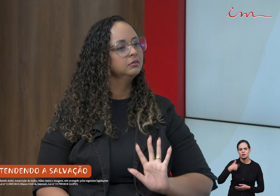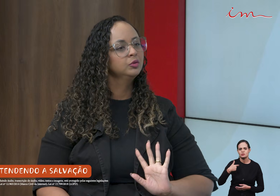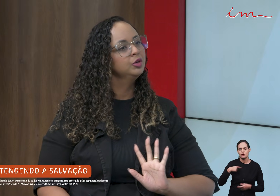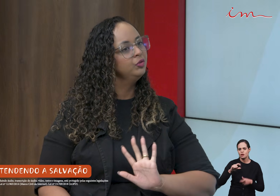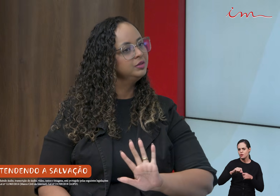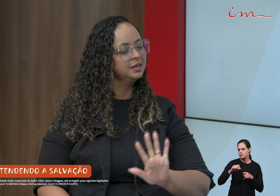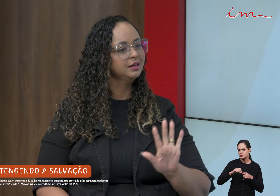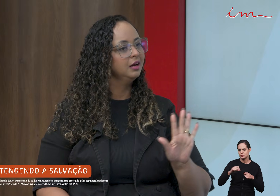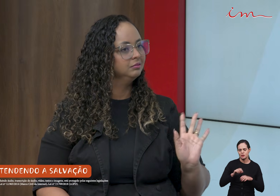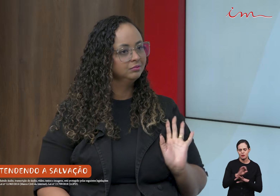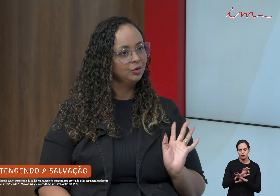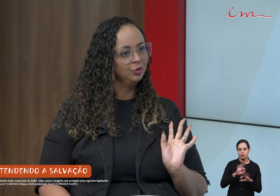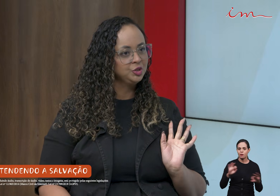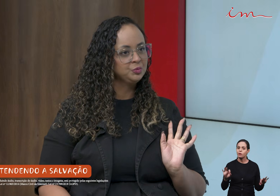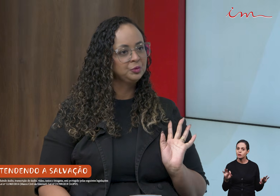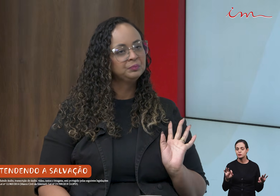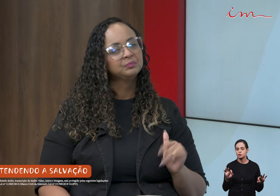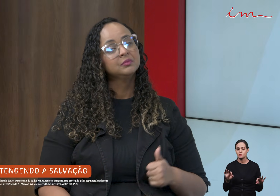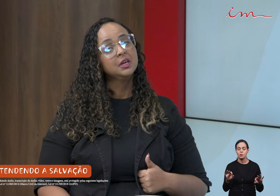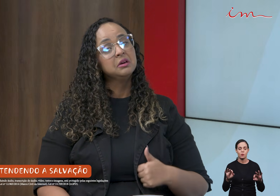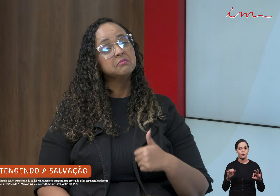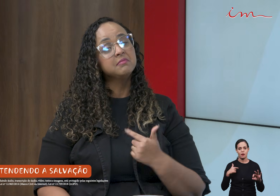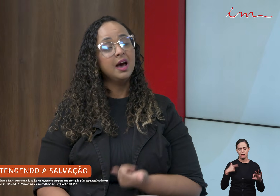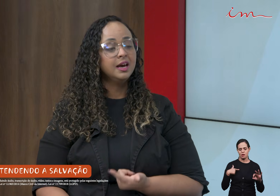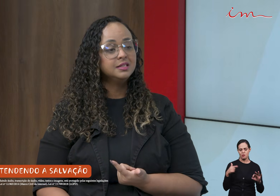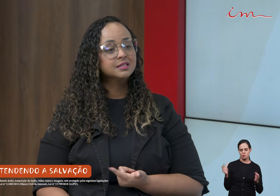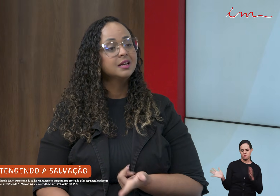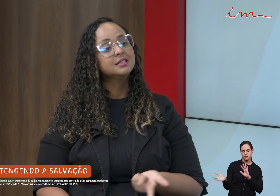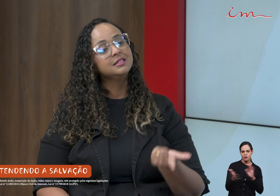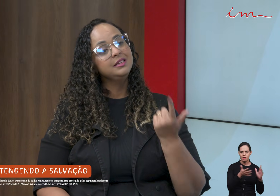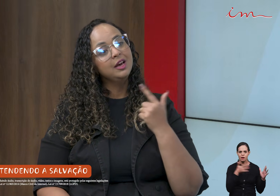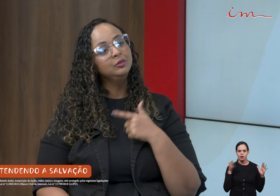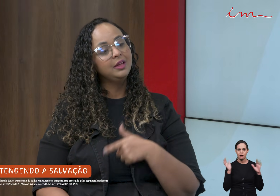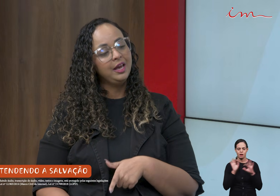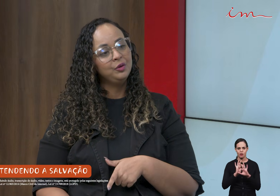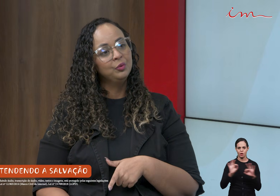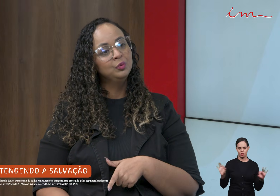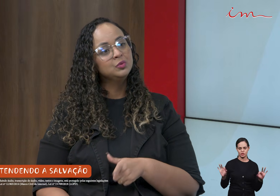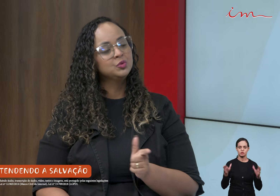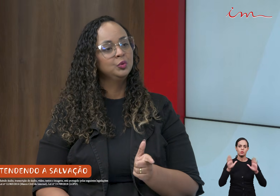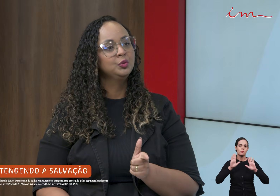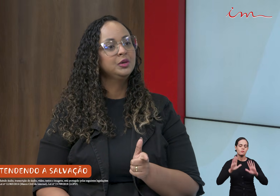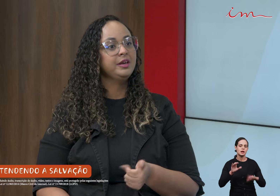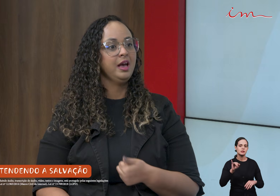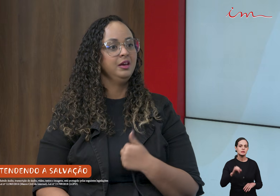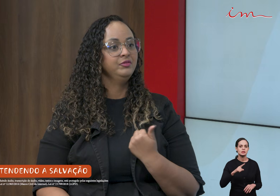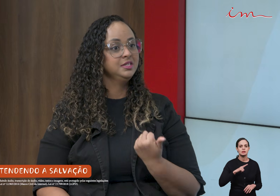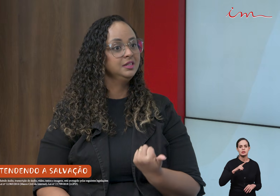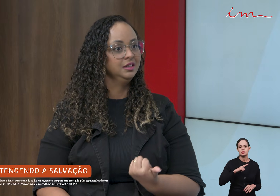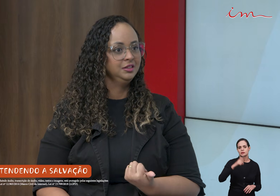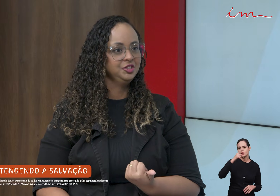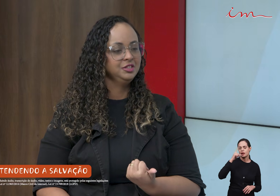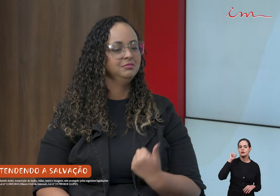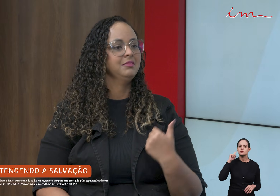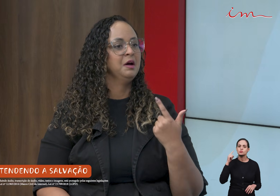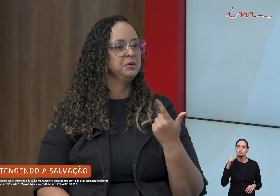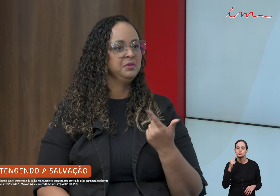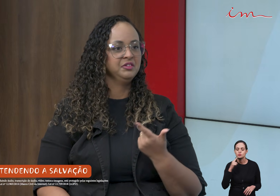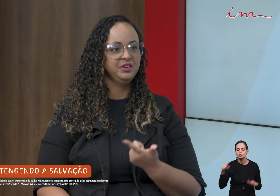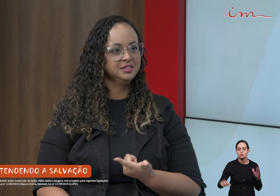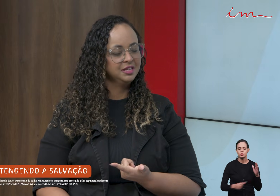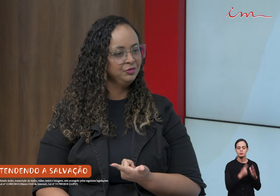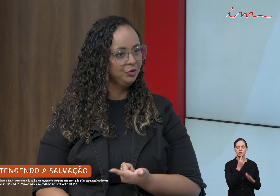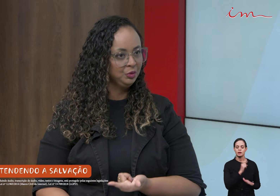uma coisa, o que eu fizer tá ótimo. Mas, se eu tenho um surdo que é visitante,